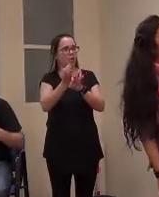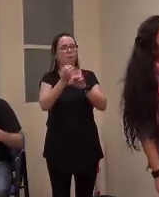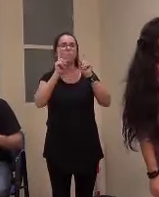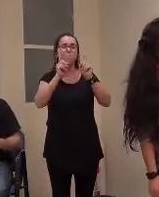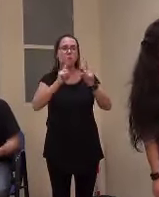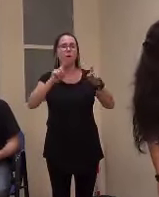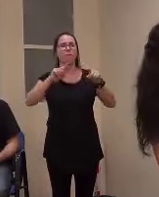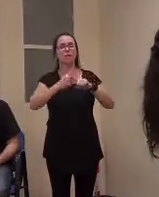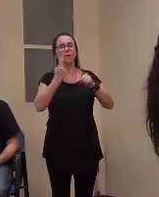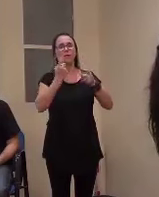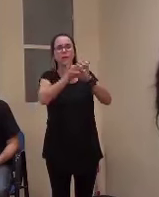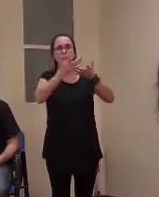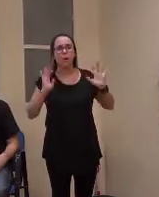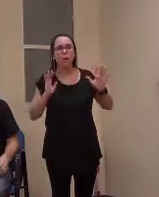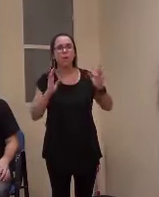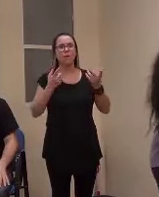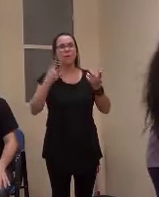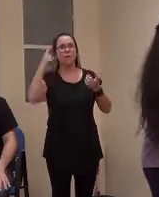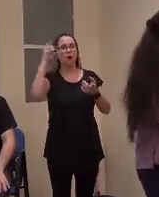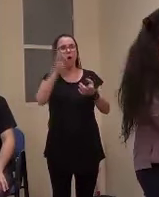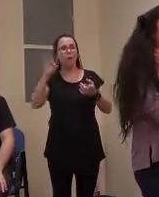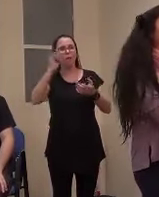pública más